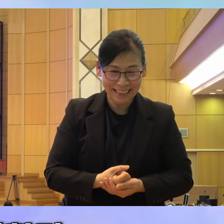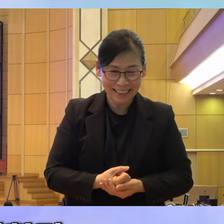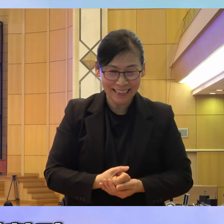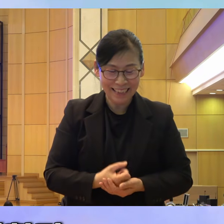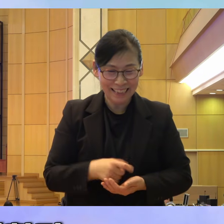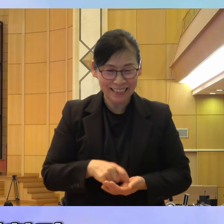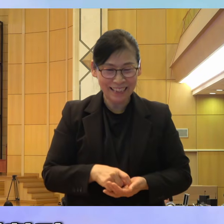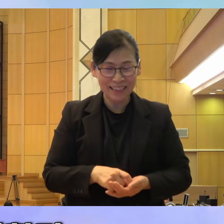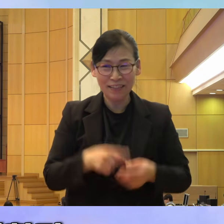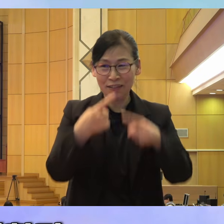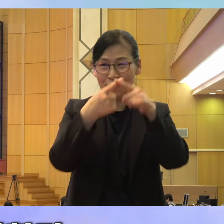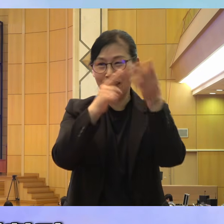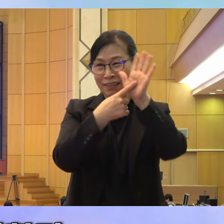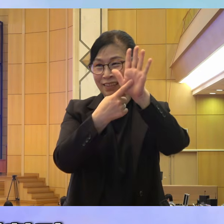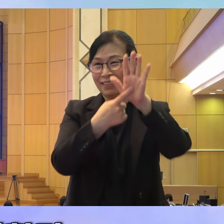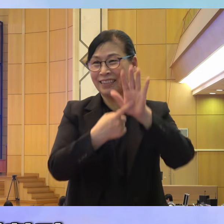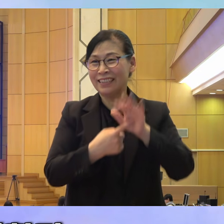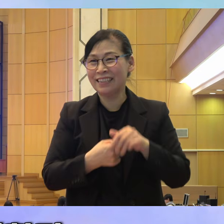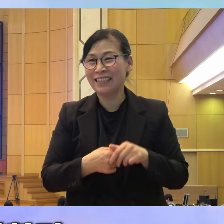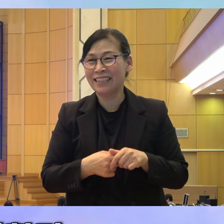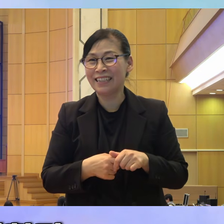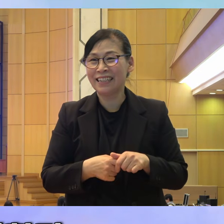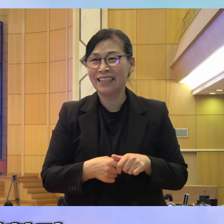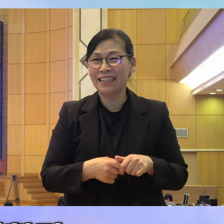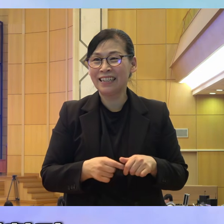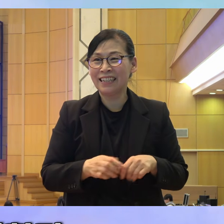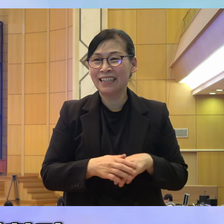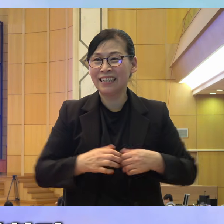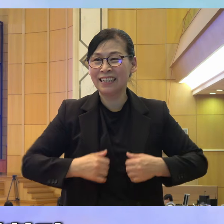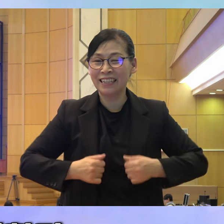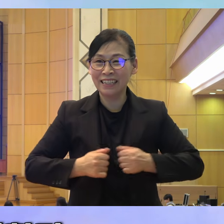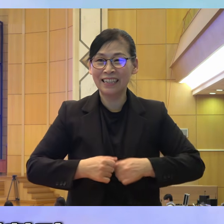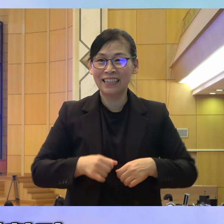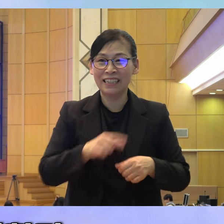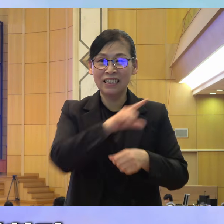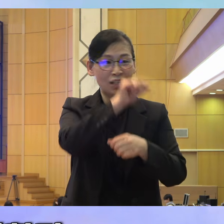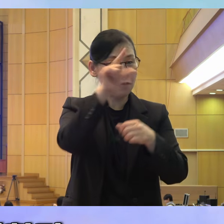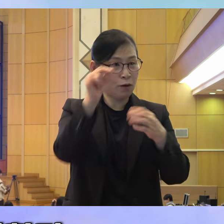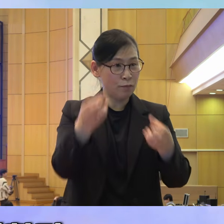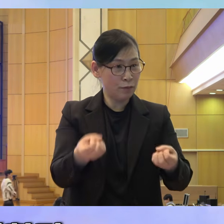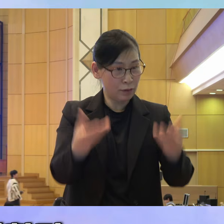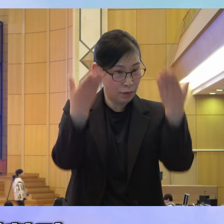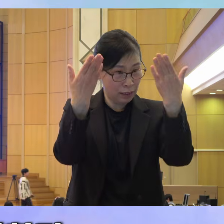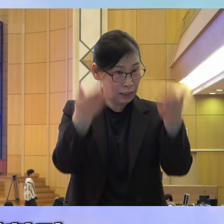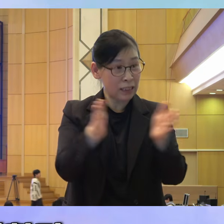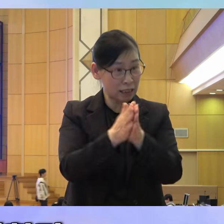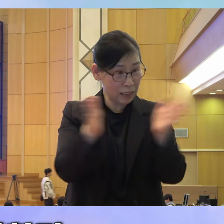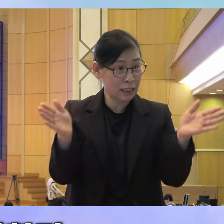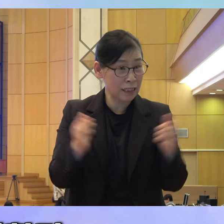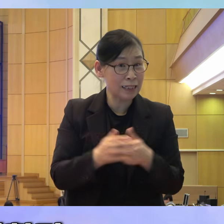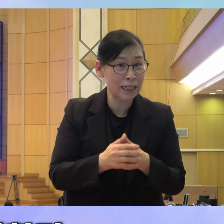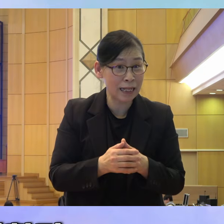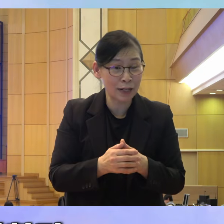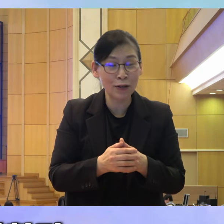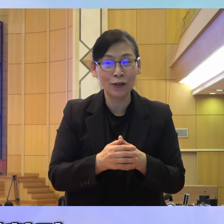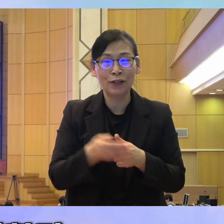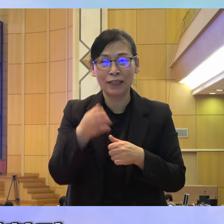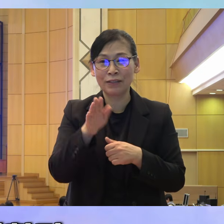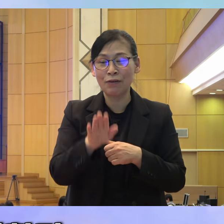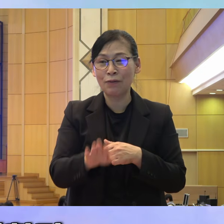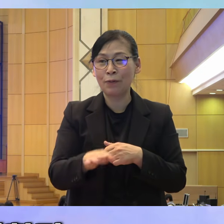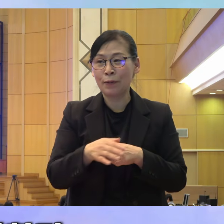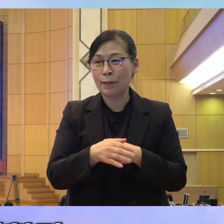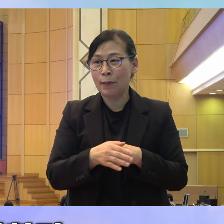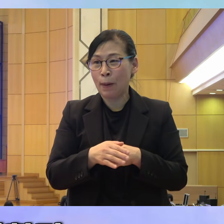네, 광고 말씀드리겠습니다. 설 연휴가 시작되었습니다. 그래서